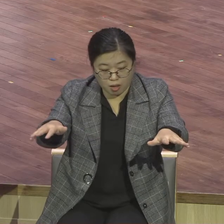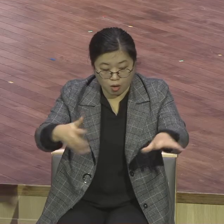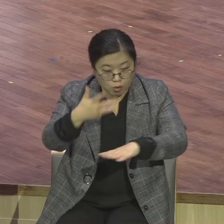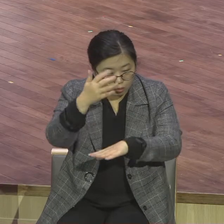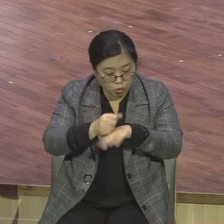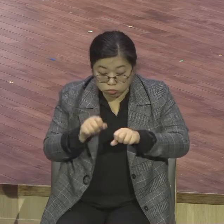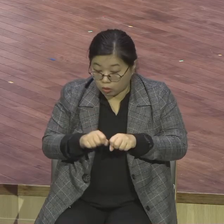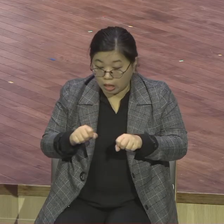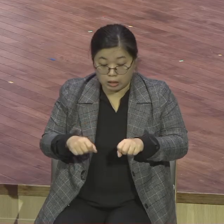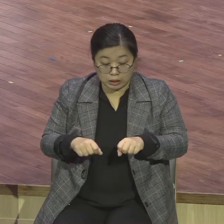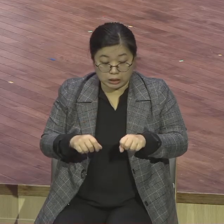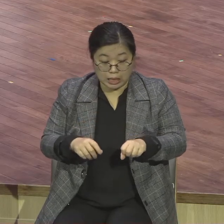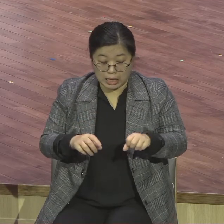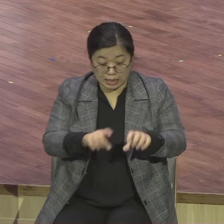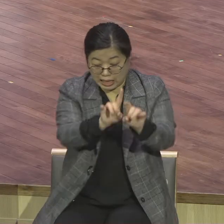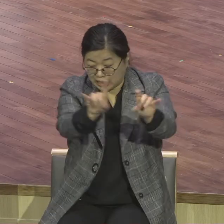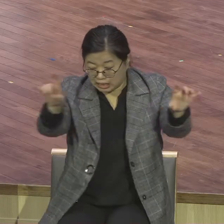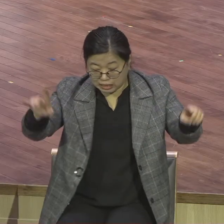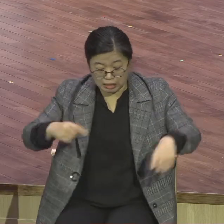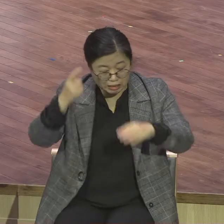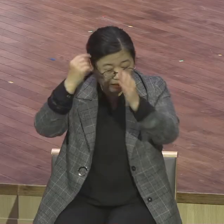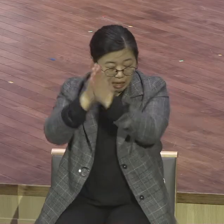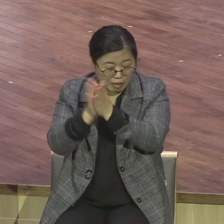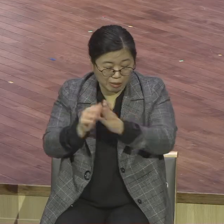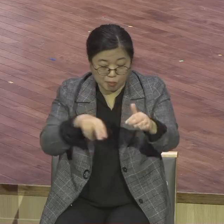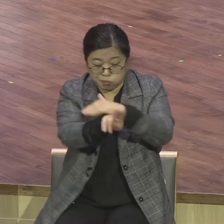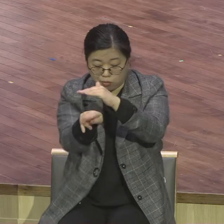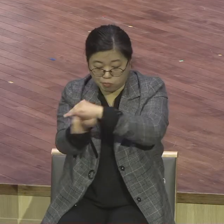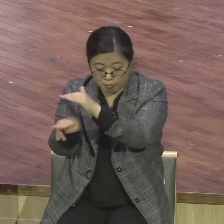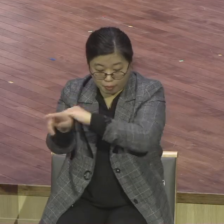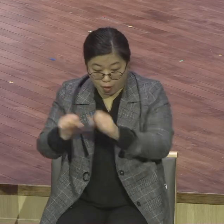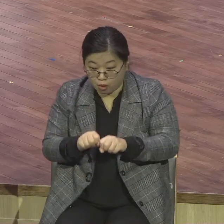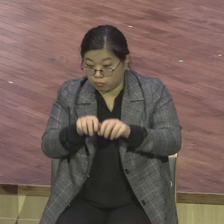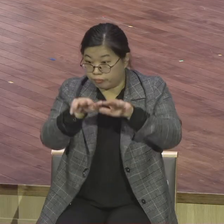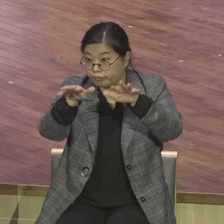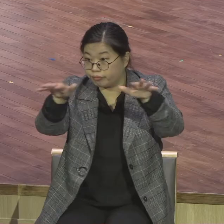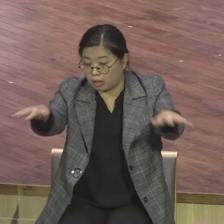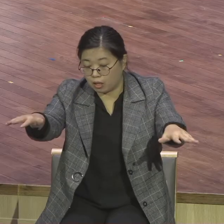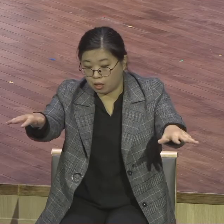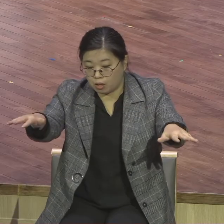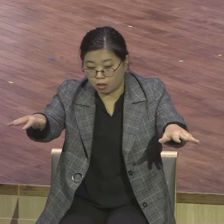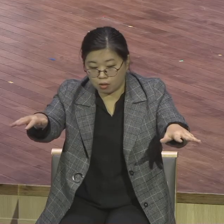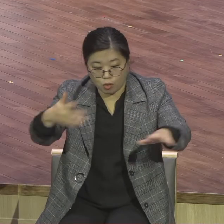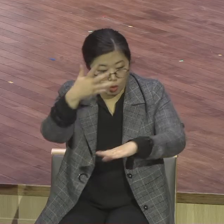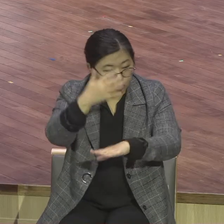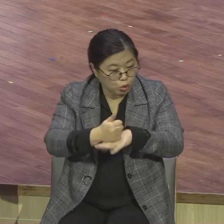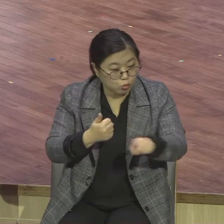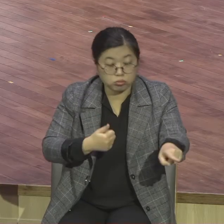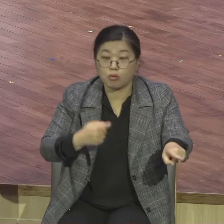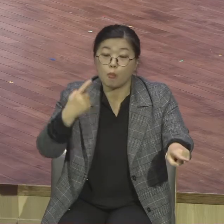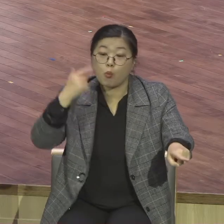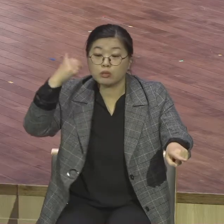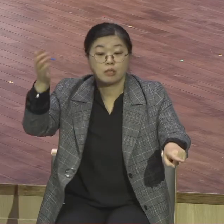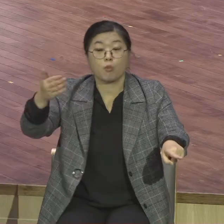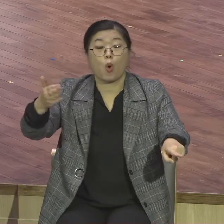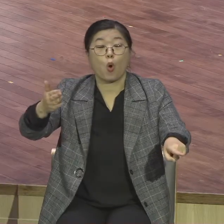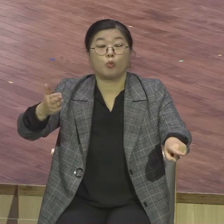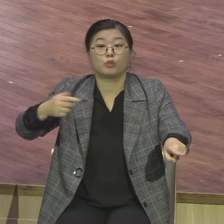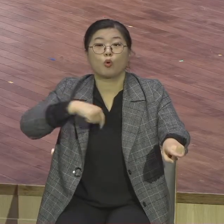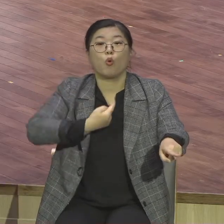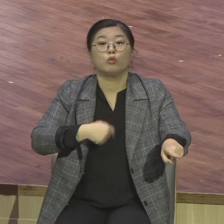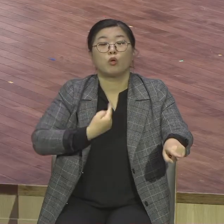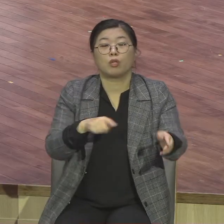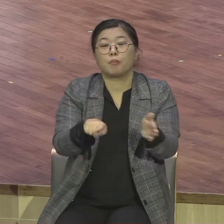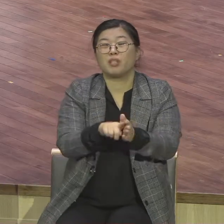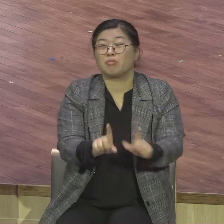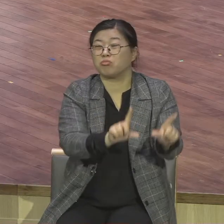못했어요. 사도들은 지금 예루살렘에 다 있는 거요. 그런데 나머지는 다 흩어져 버렸는데 그리고 사도들을 만나지